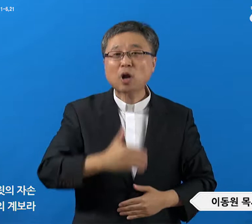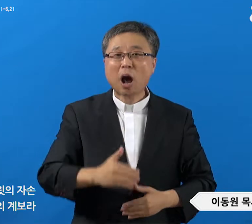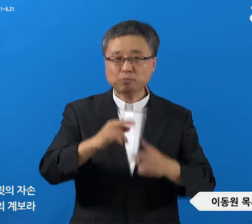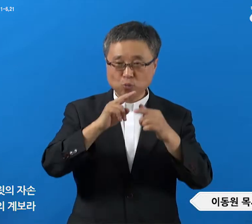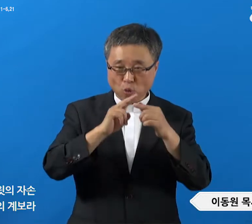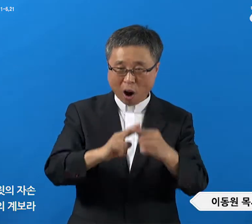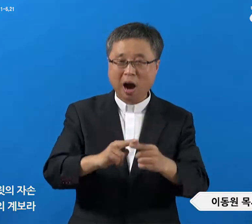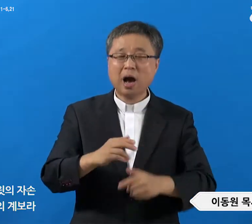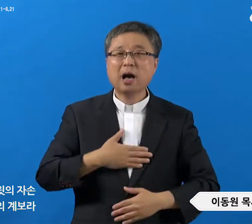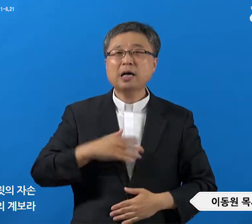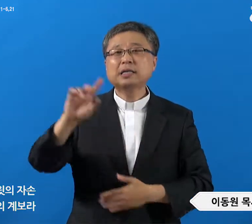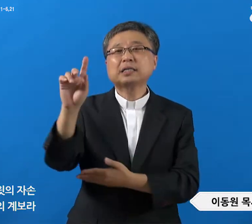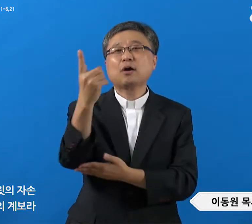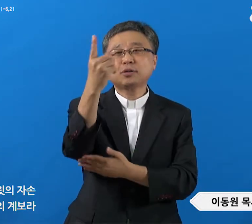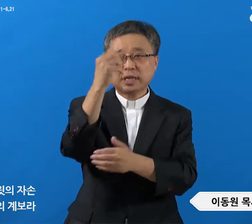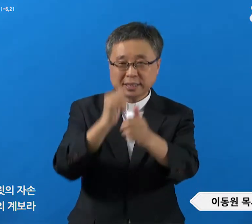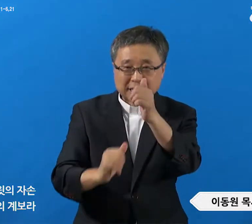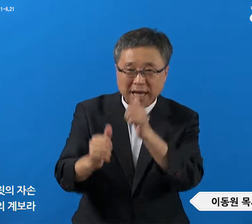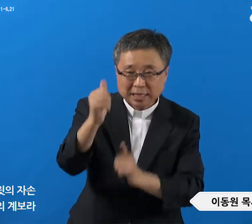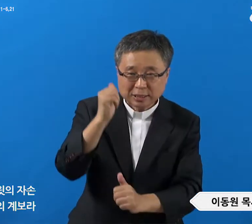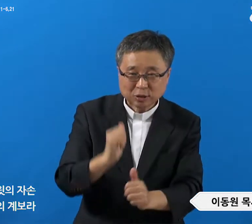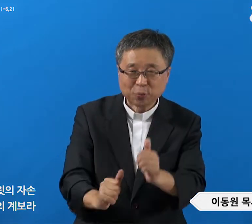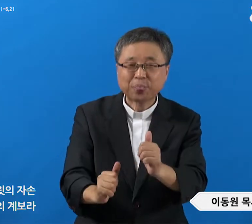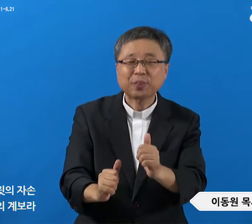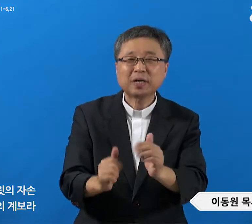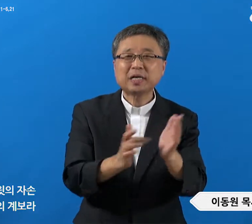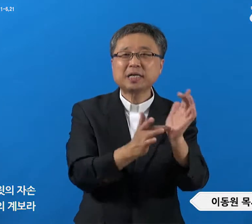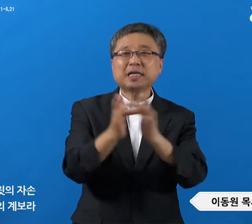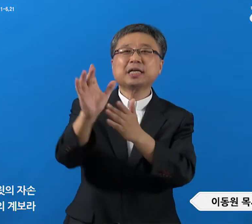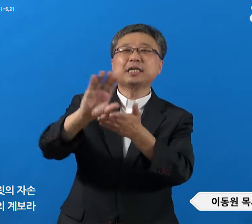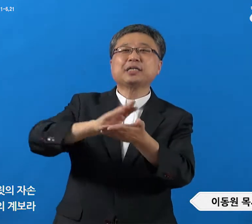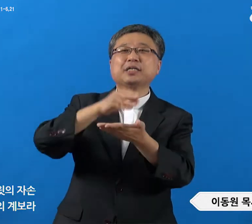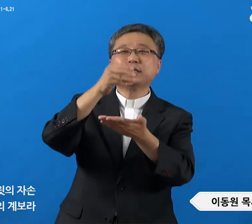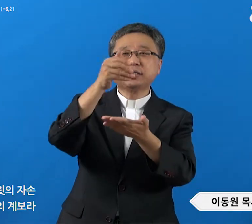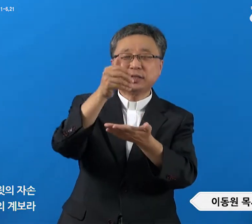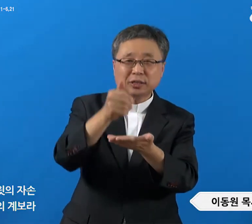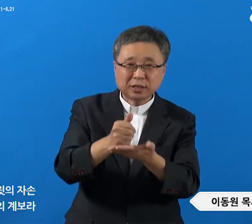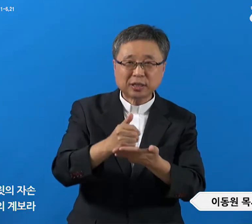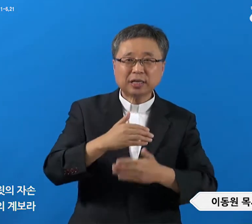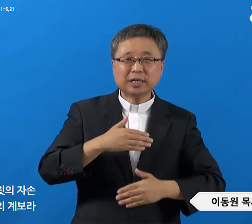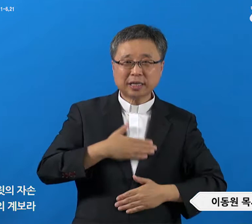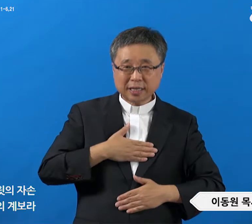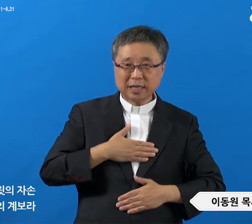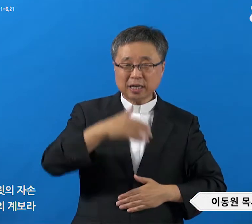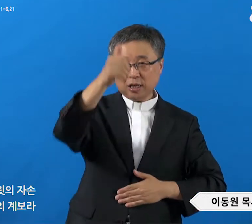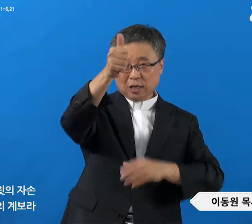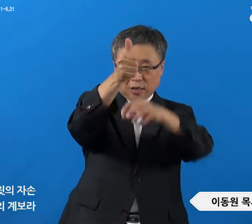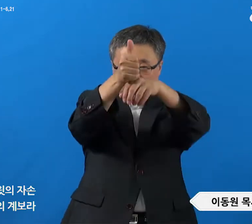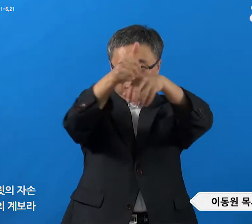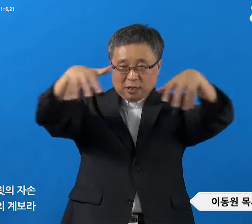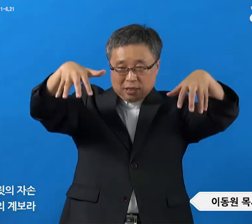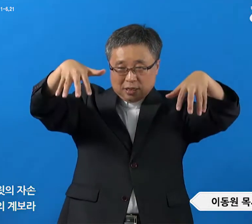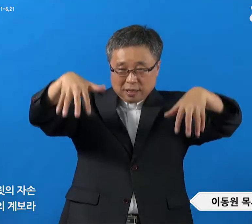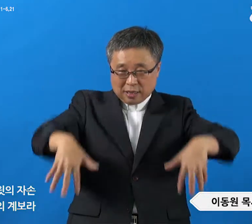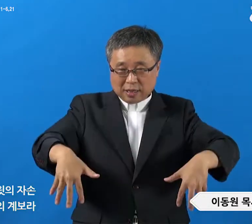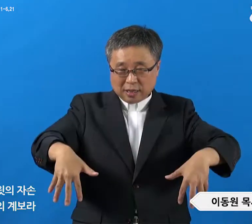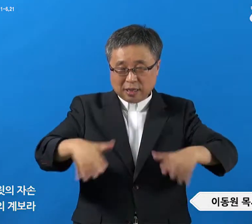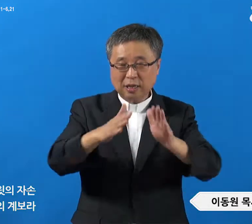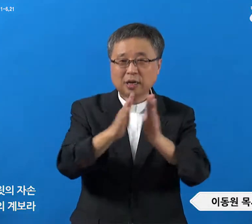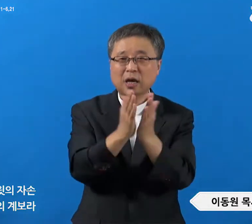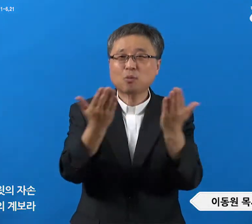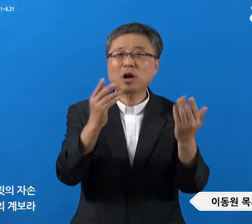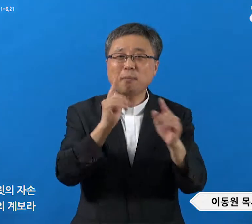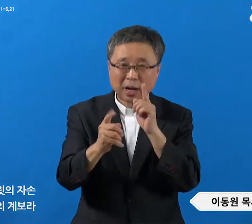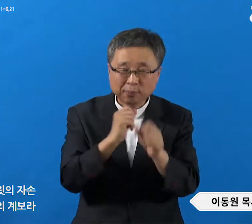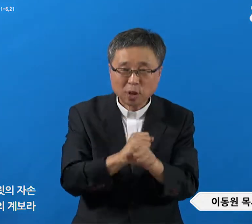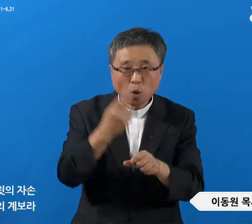아브라함과 다윗의 자손 예수 그리스도의 계보라, 족보라, 이렇게 시작이 됩니다. 왜